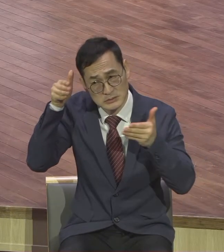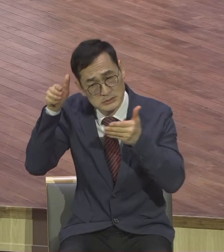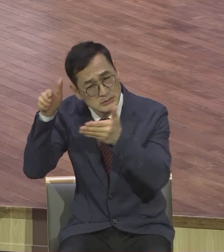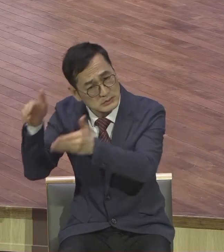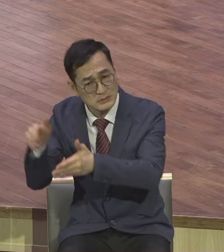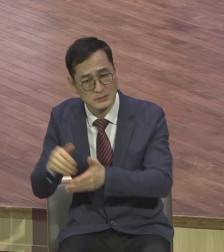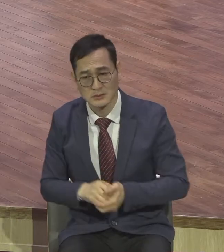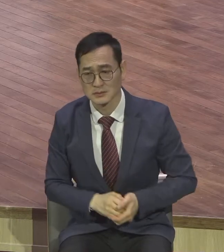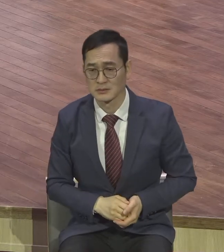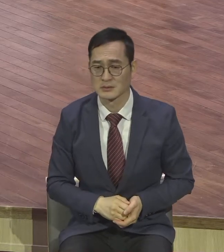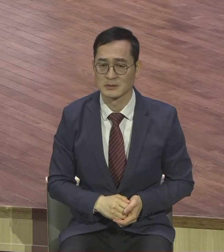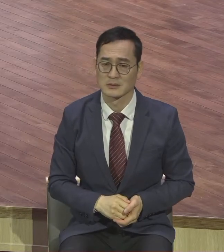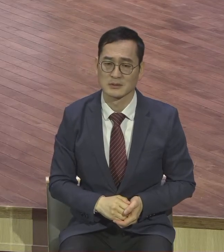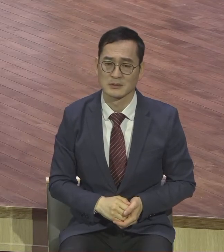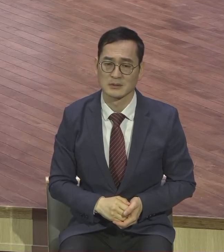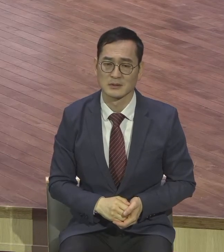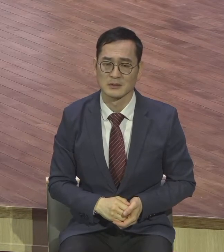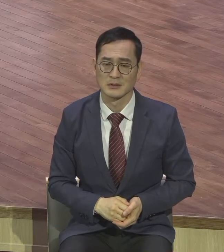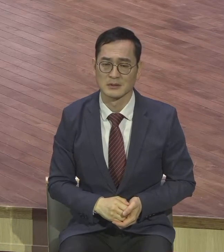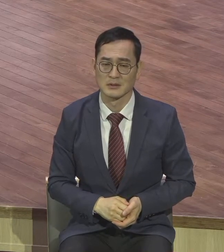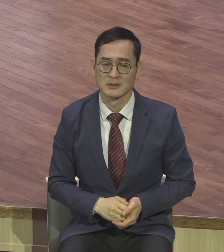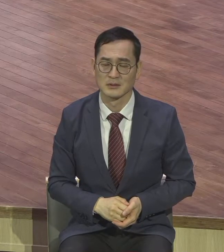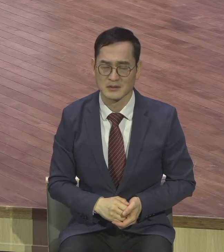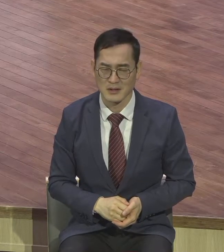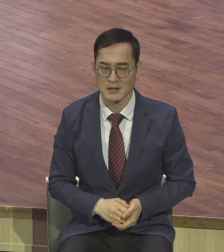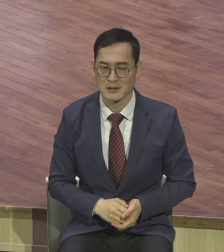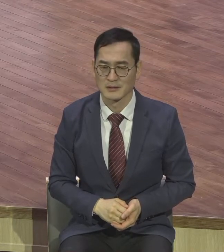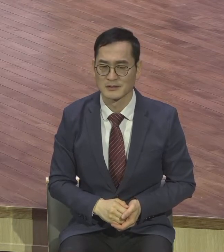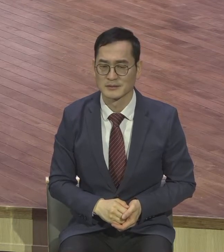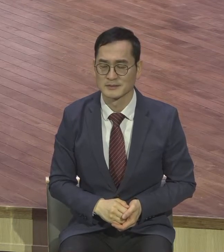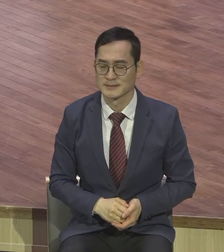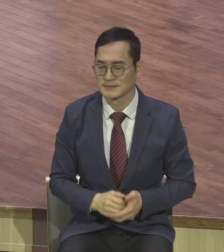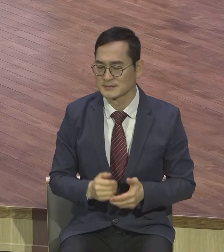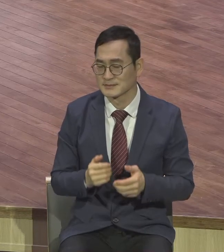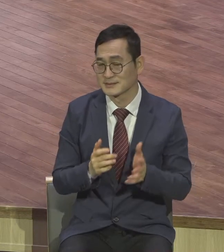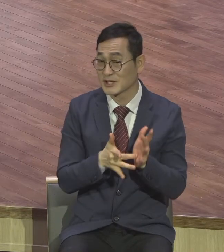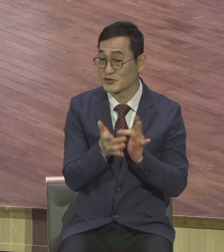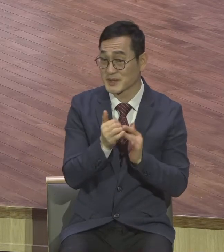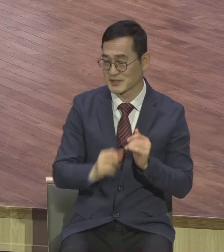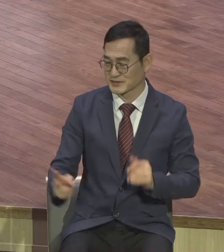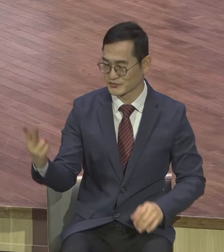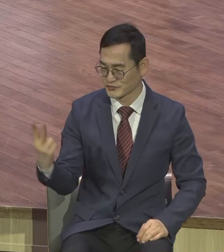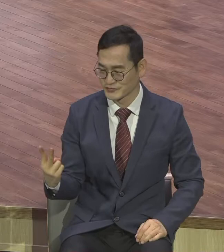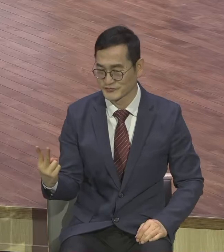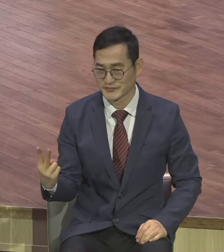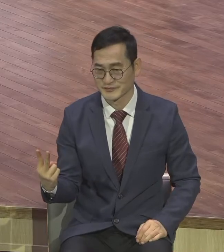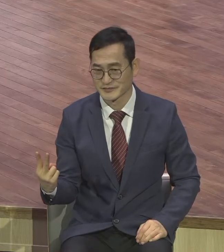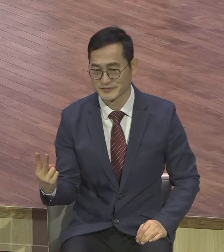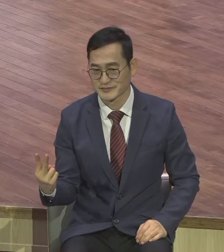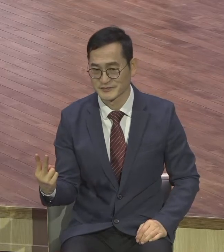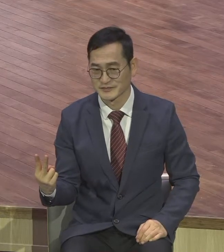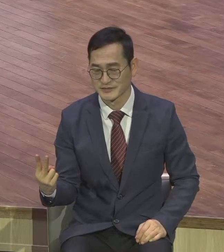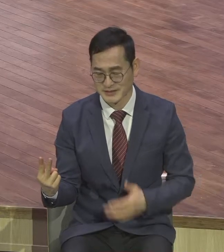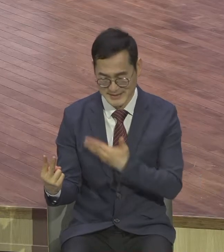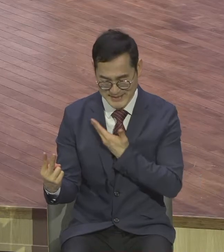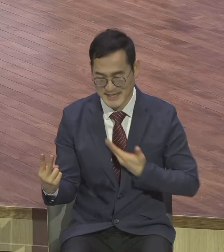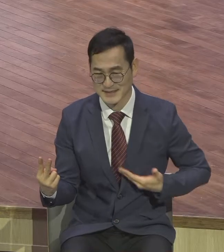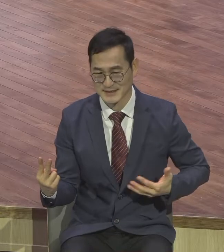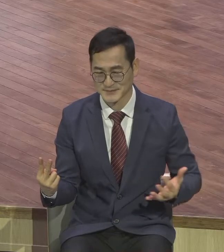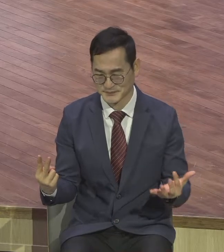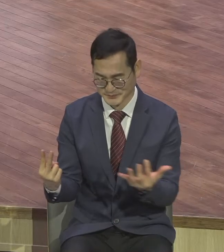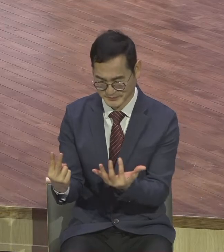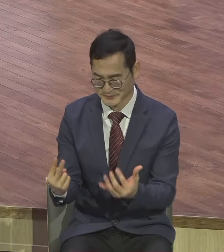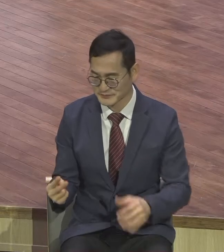이런 야거부와 요한을 향해서 예수님께서 아주 의미심장한 말씀을 하십니다 22절입니다 예수께서